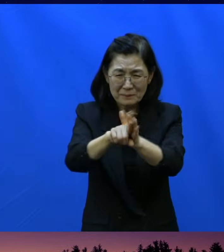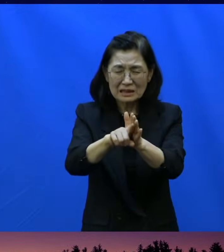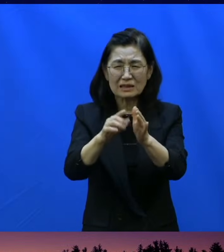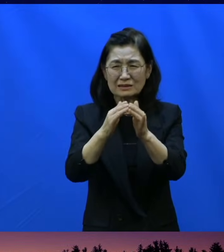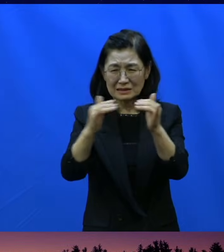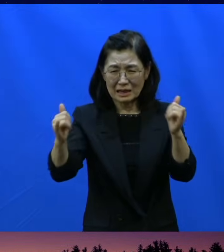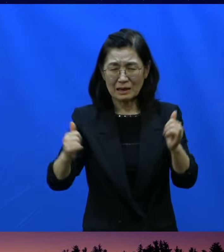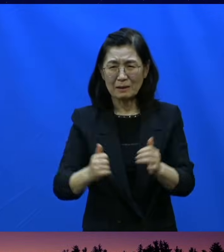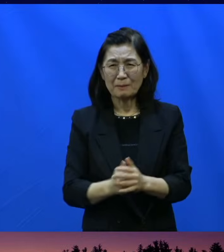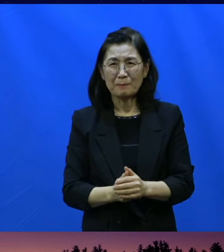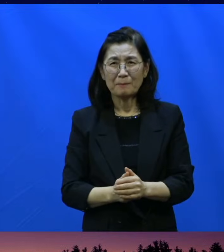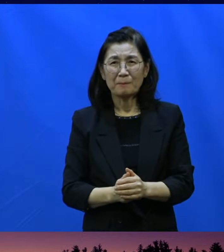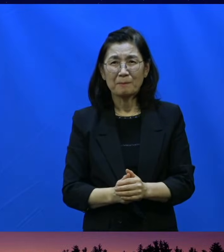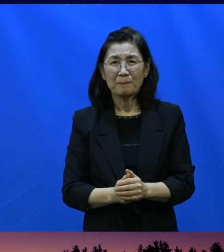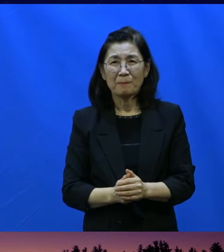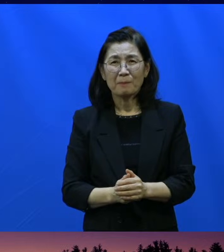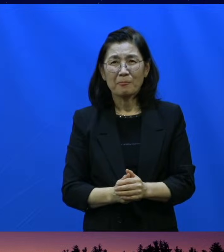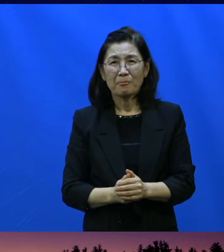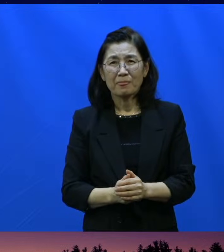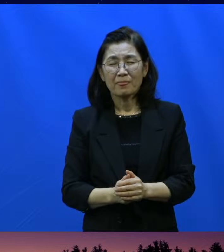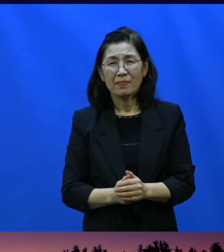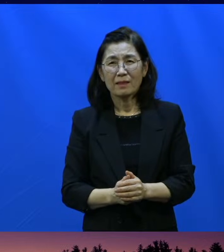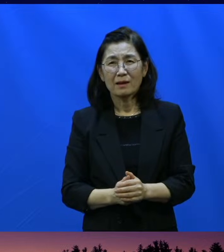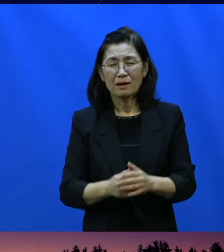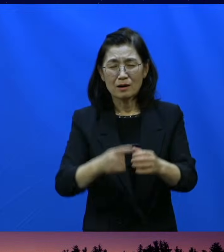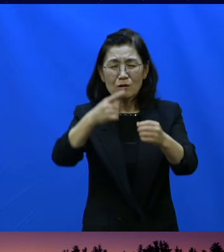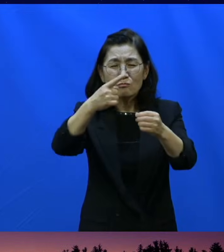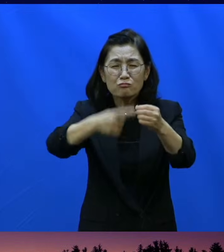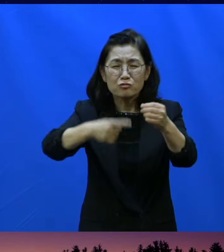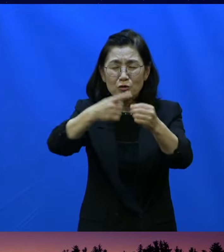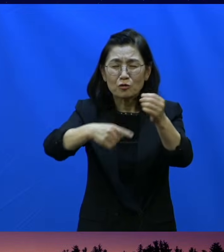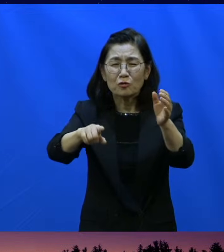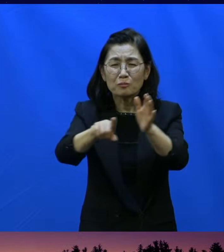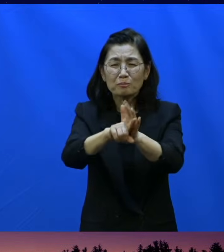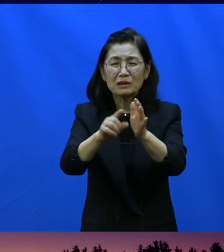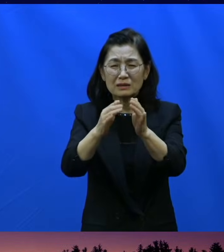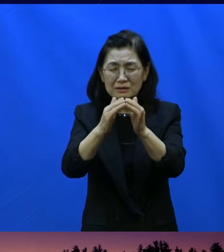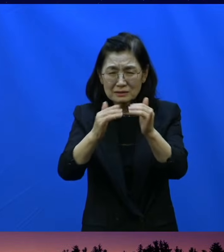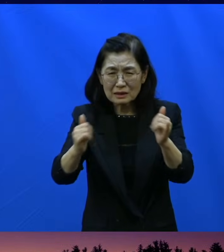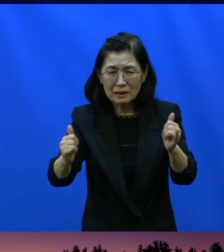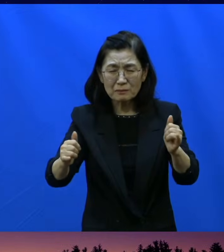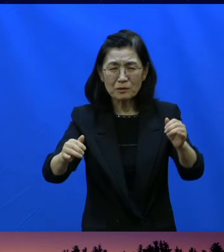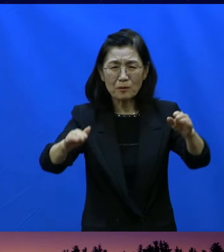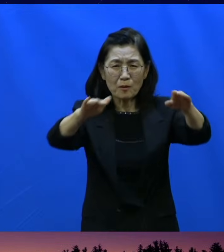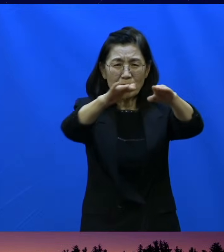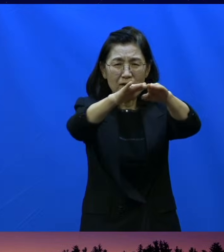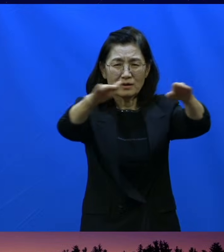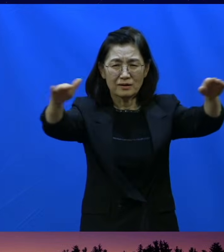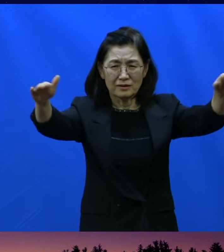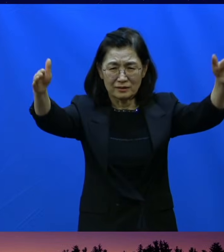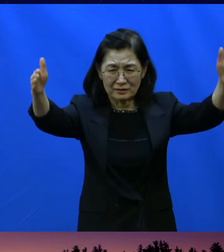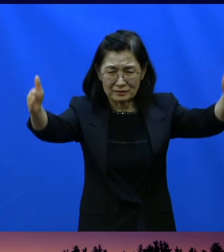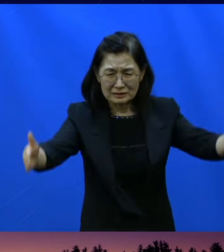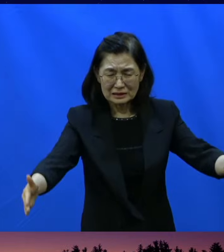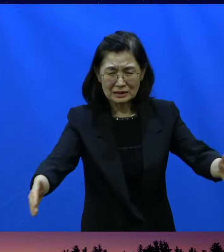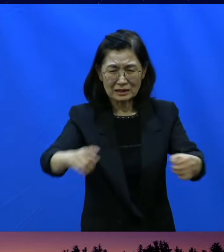목욕 재배하는 할머니 보고 막 그냥 그 재단에 모셔놨던 그거 떡 먹고